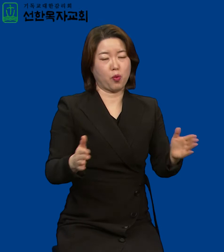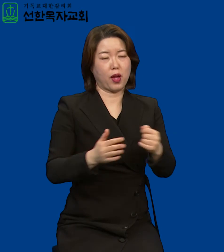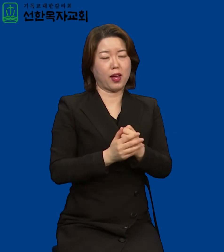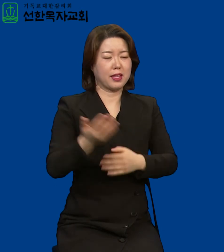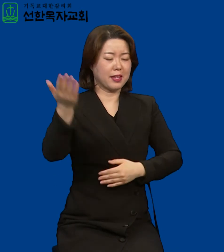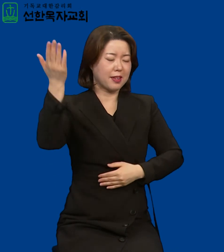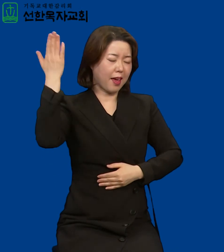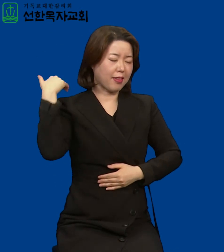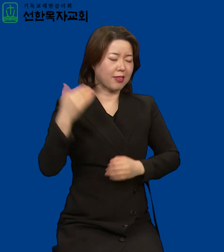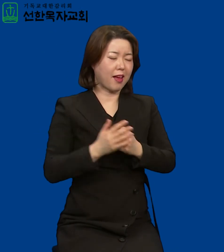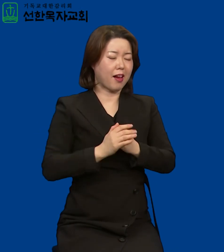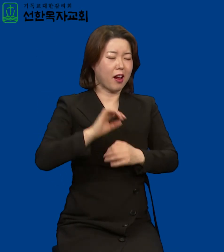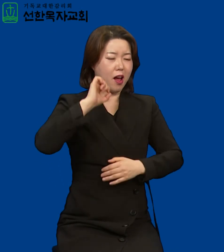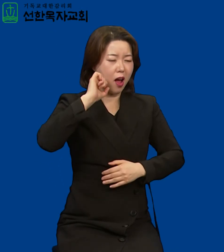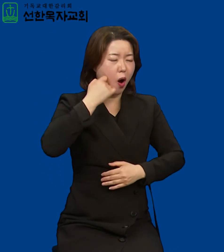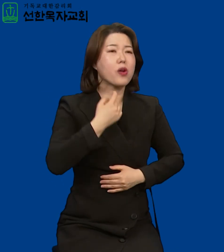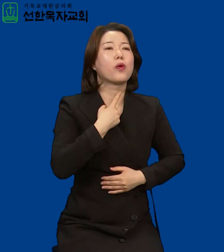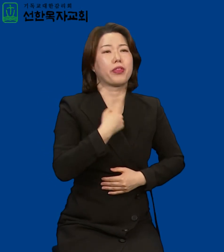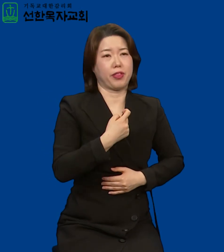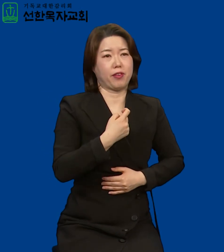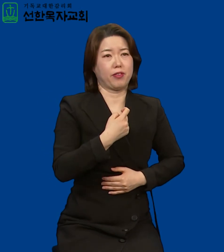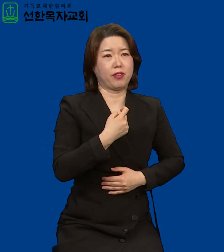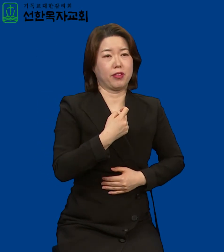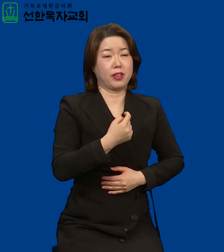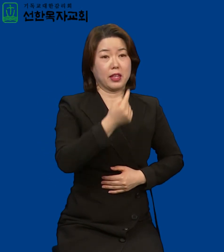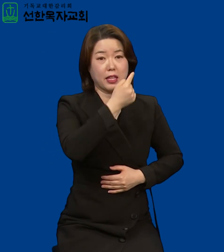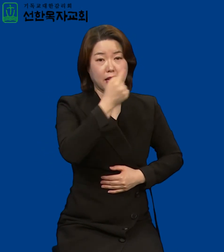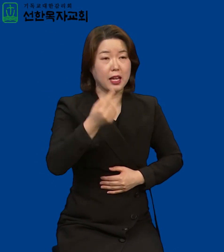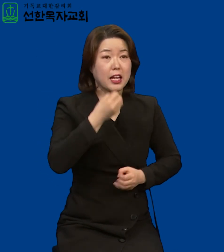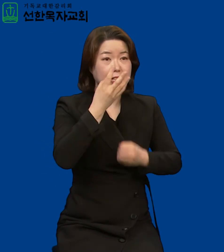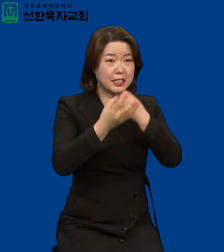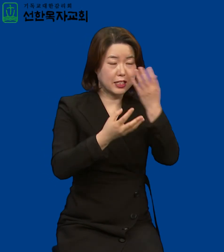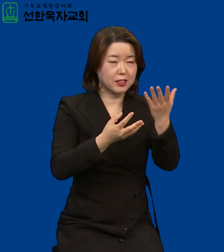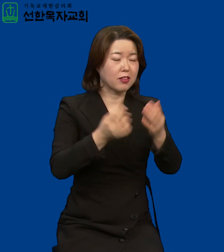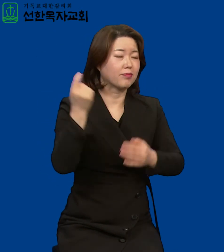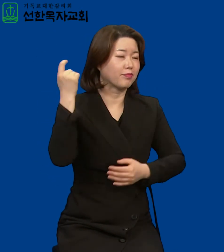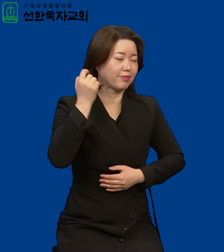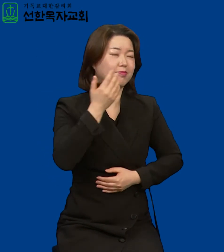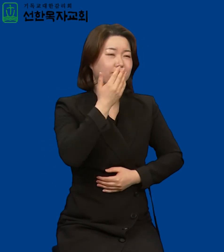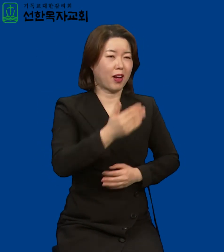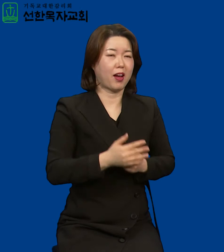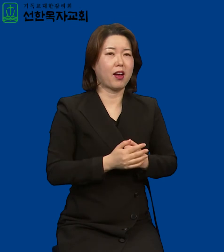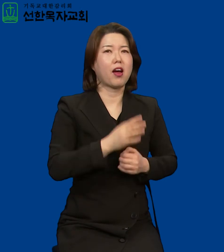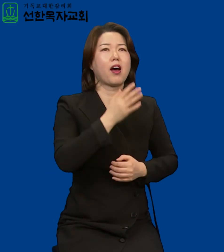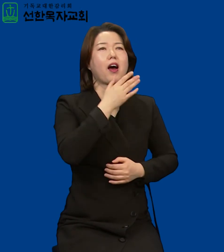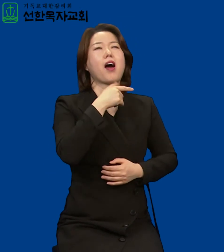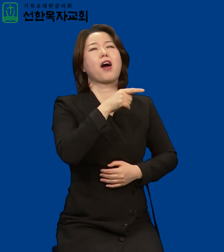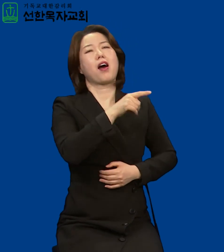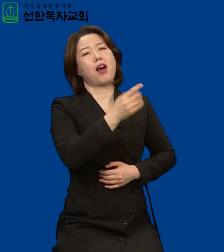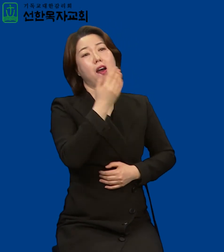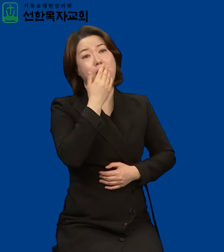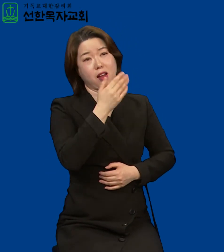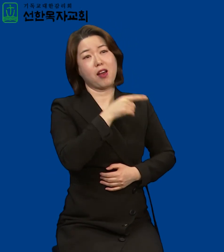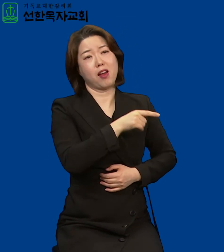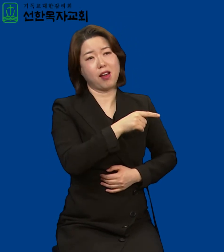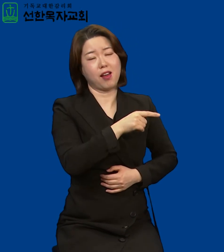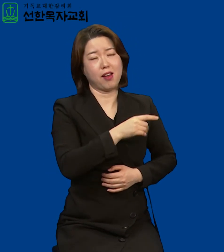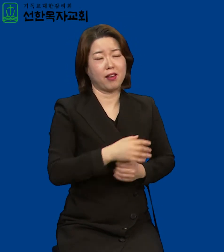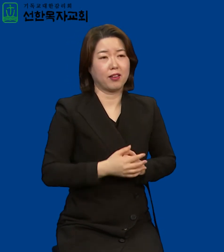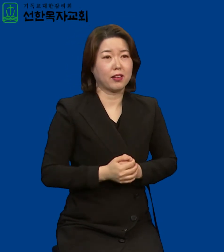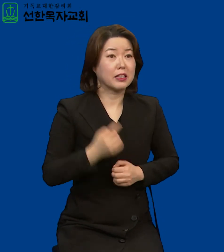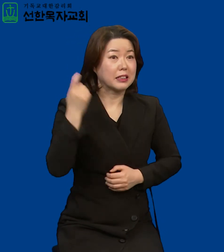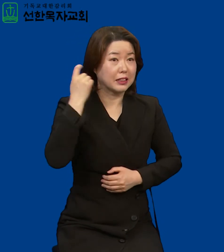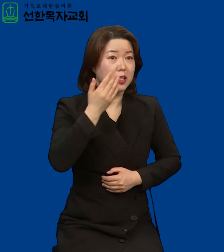막힌 어려웠던 때의 증언을 여러분이 들으실 수 있을 겁니다. 아, 그랬었구나.